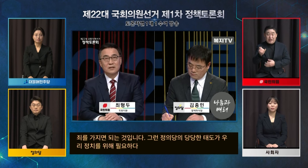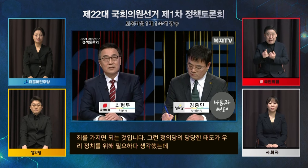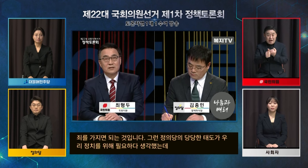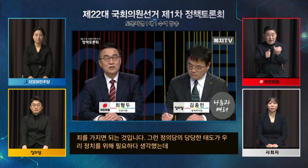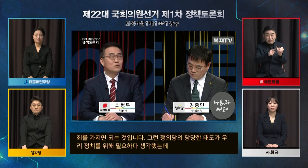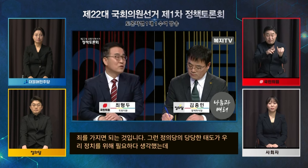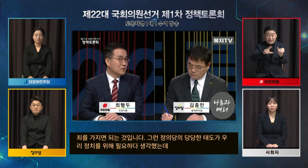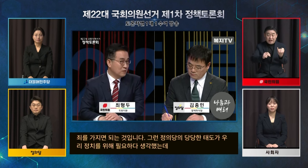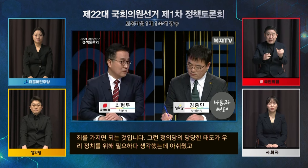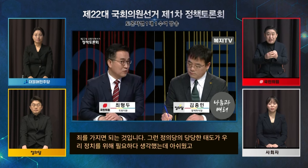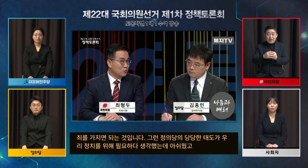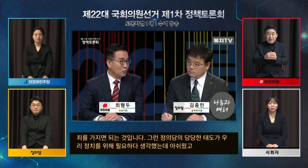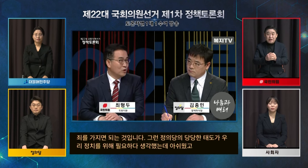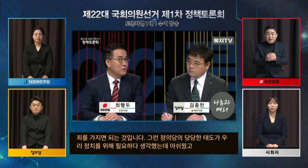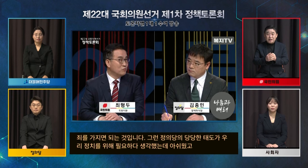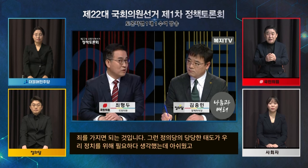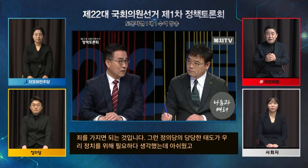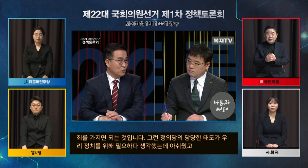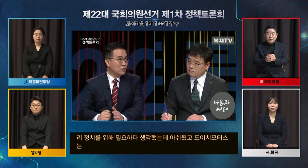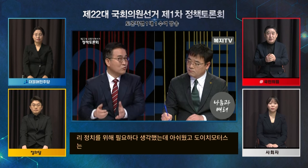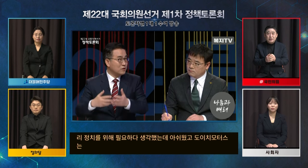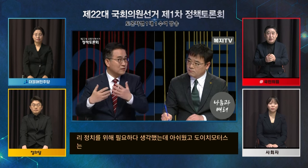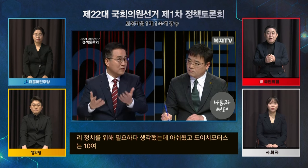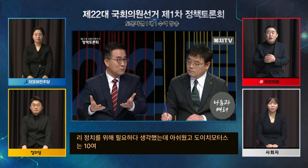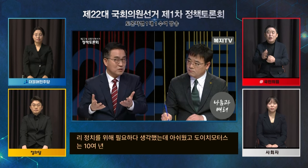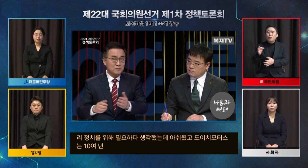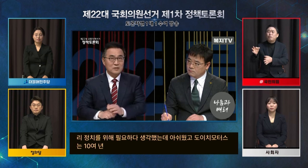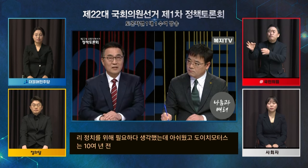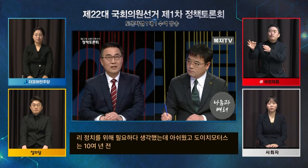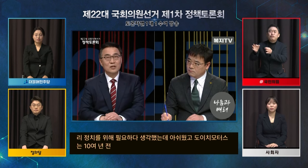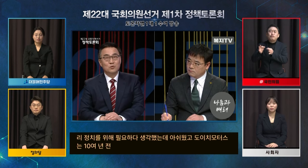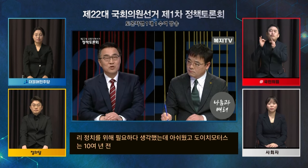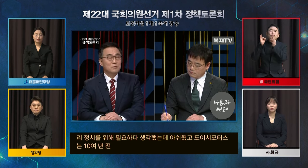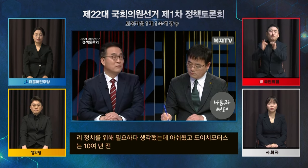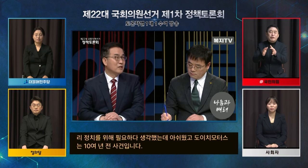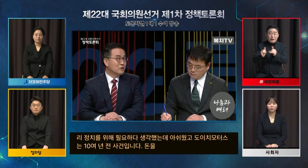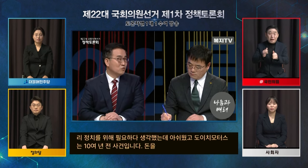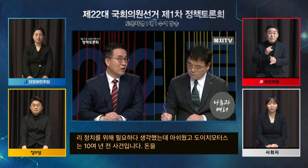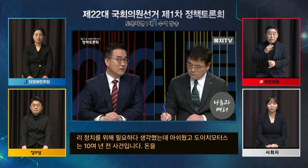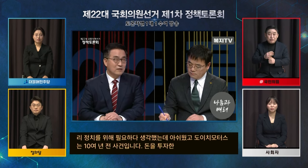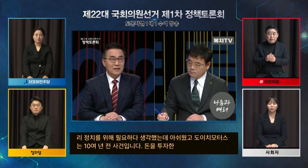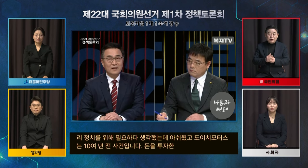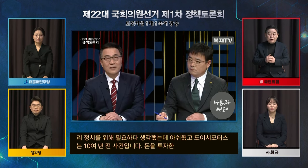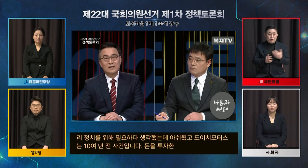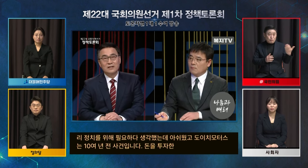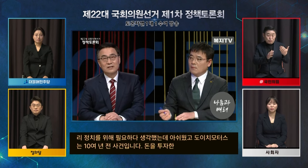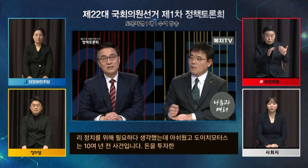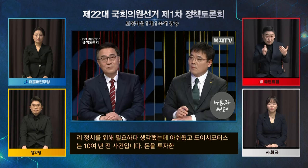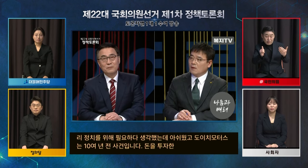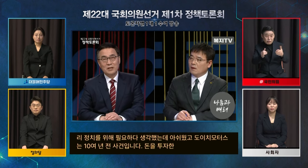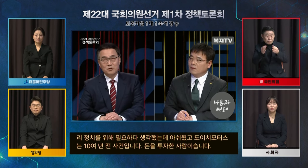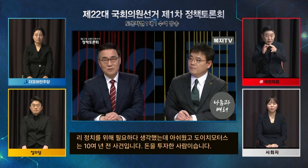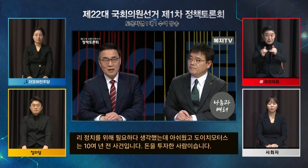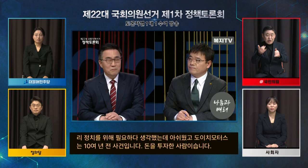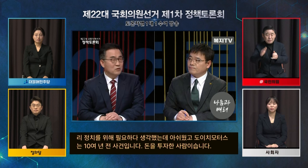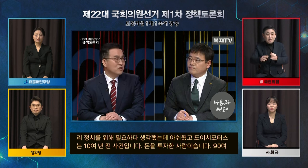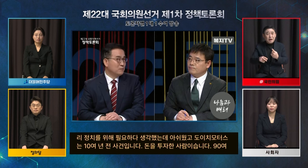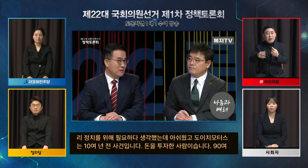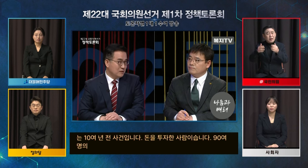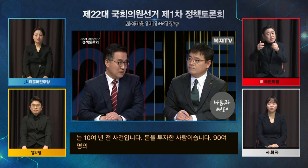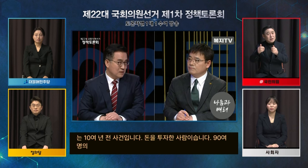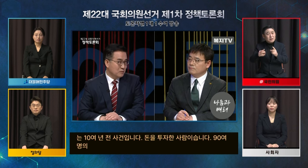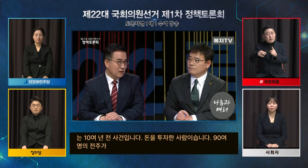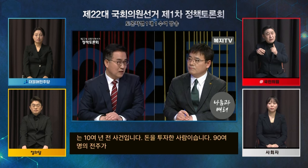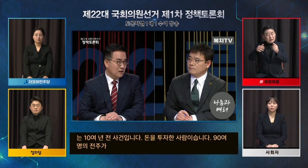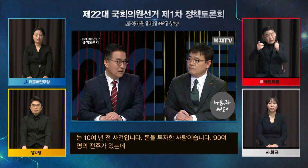전주였습니다. 전주 돈을 빌어준 사람, 돈을 투자한 사람이었습니다. 90여 명의 전주가 있는데 1심 재판에서 보지만 한 명도